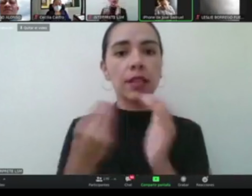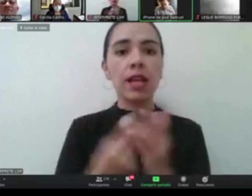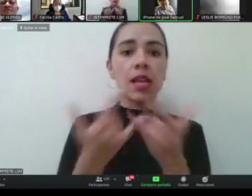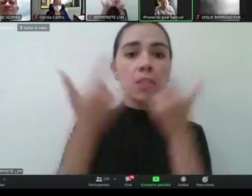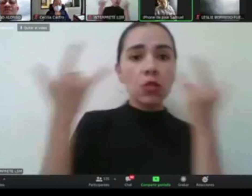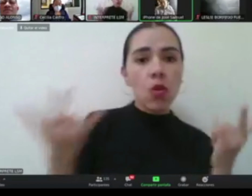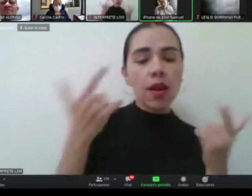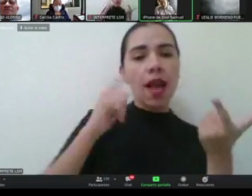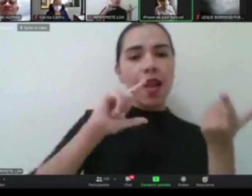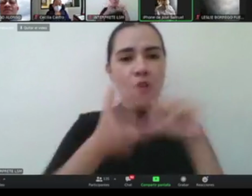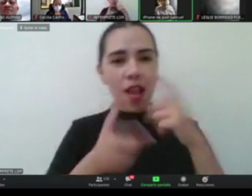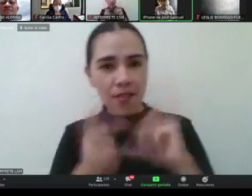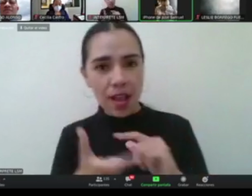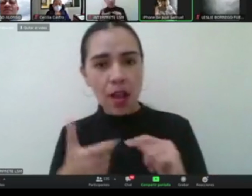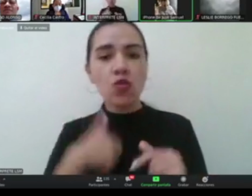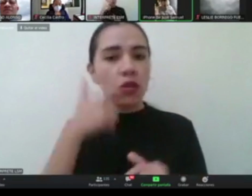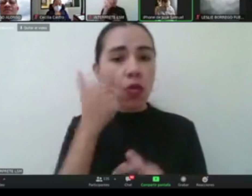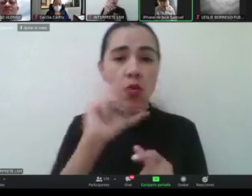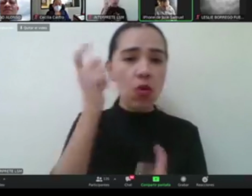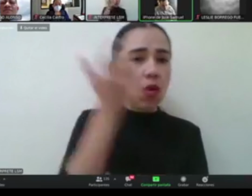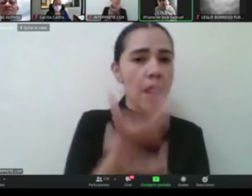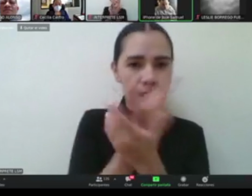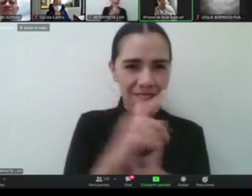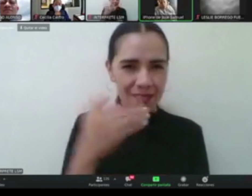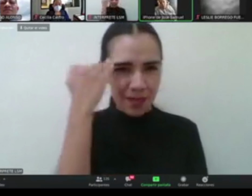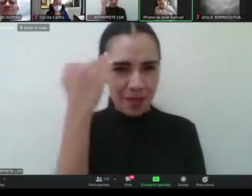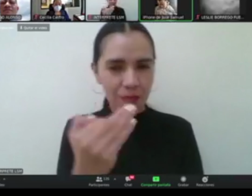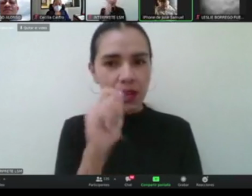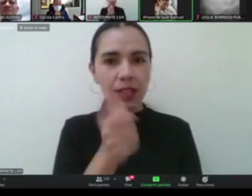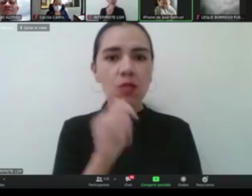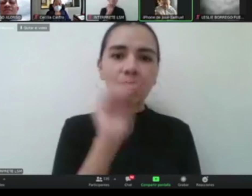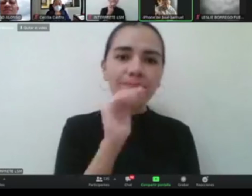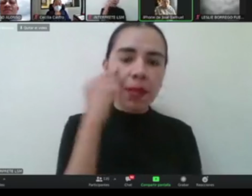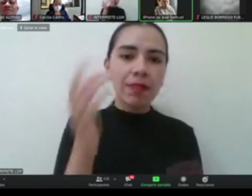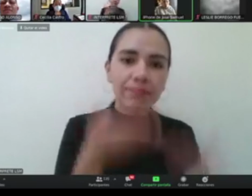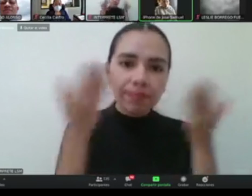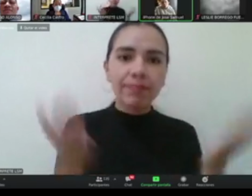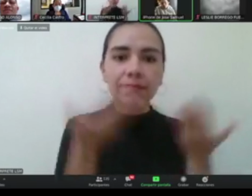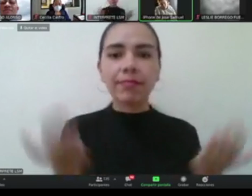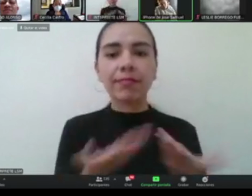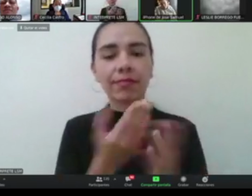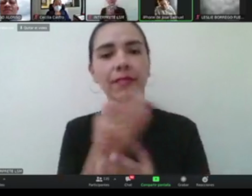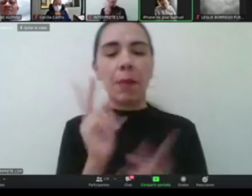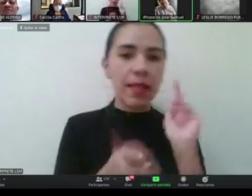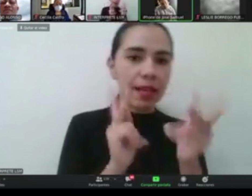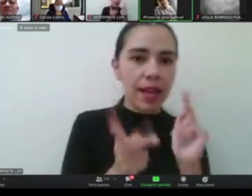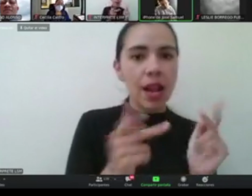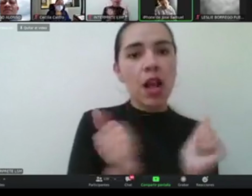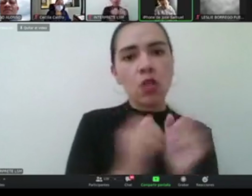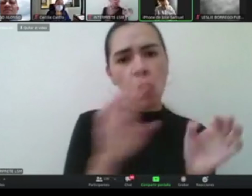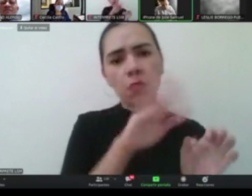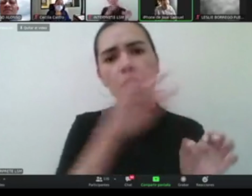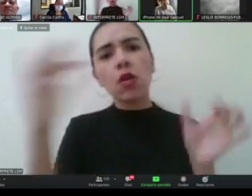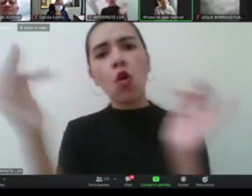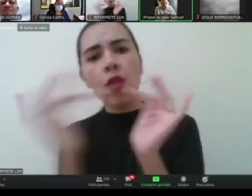trato en mis tiempos libres de dar charla, de motivar a muchas personas, enlazarnos junto con Marc y con